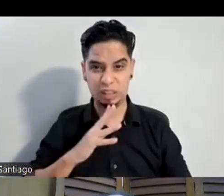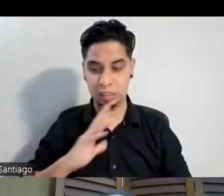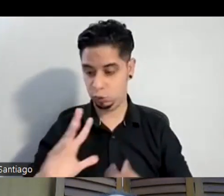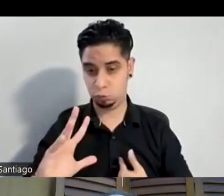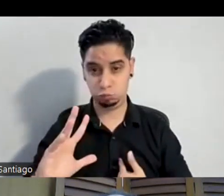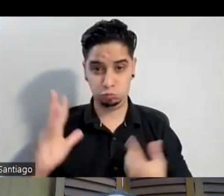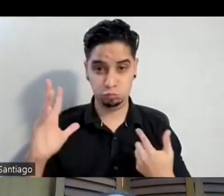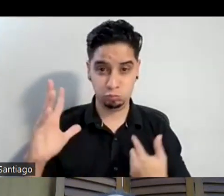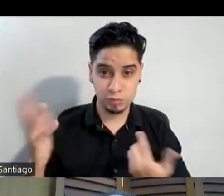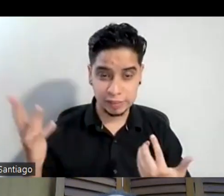Entonces,